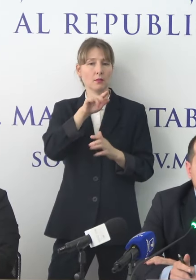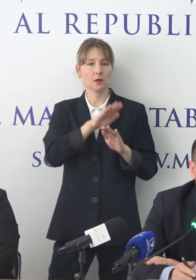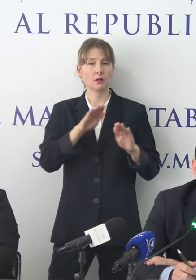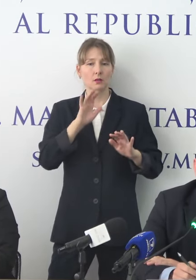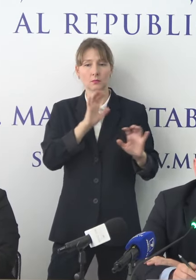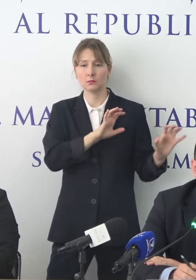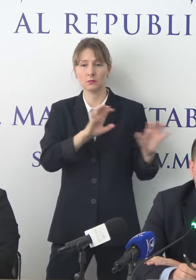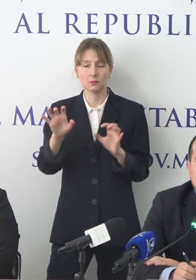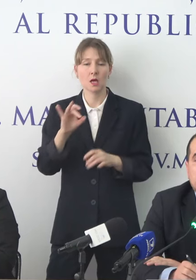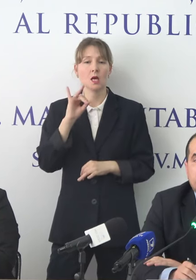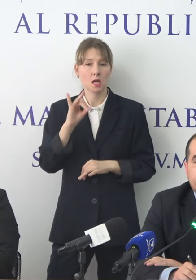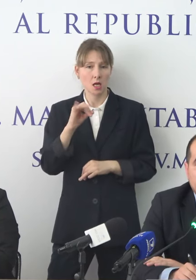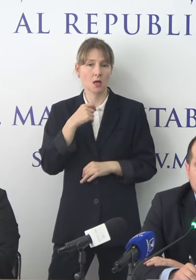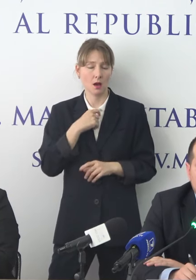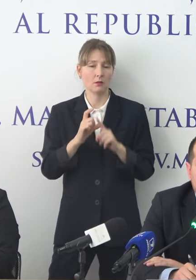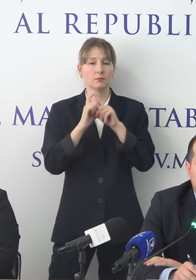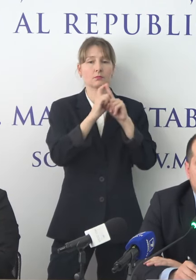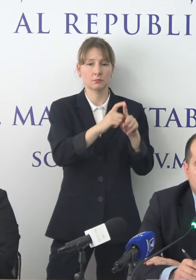Și am spus, doamne ministre, că